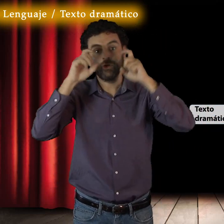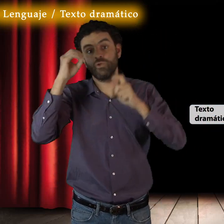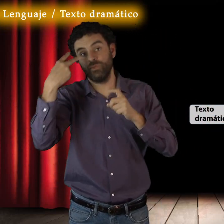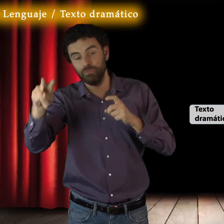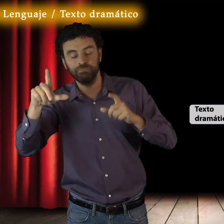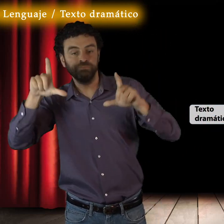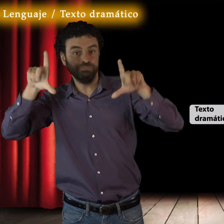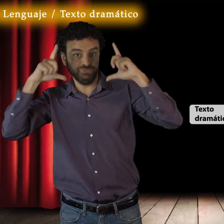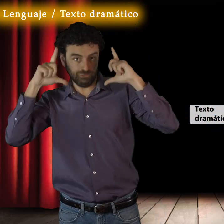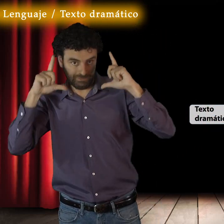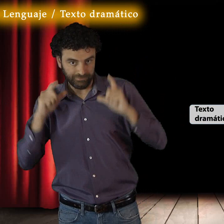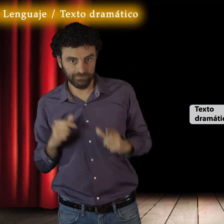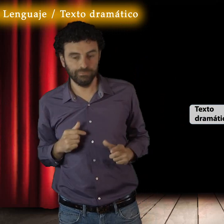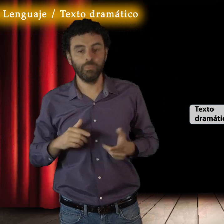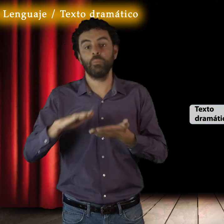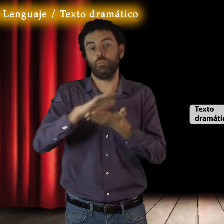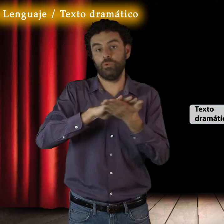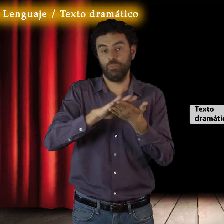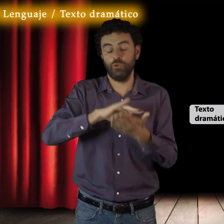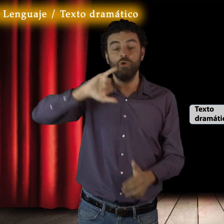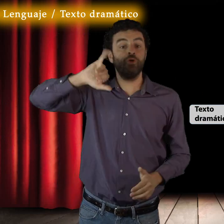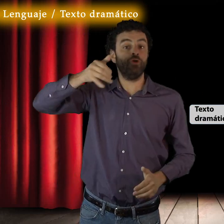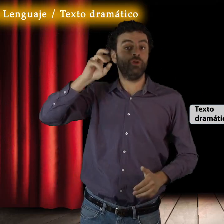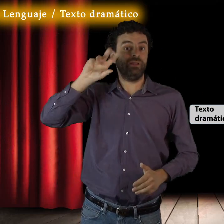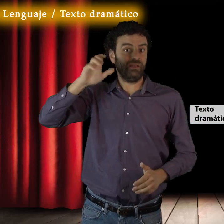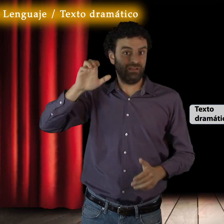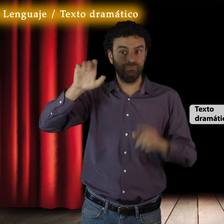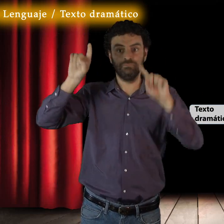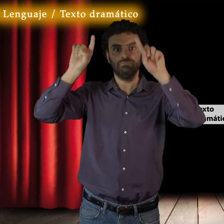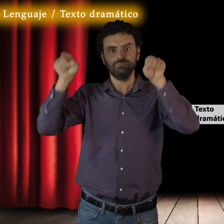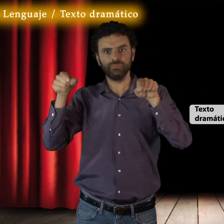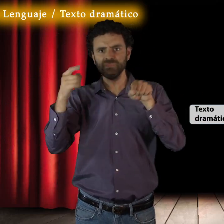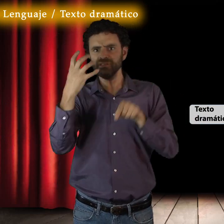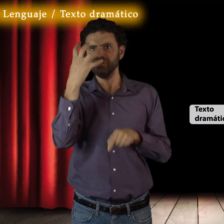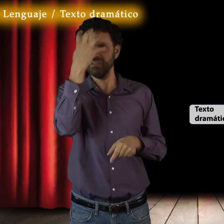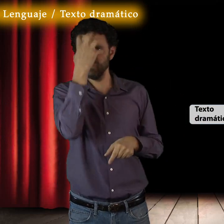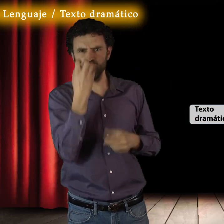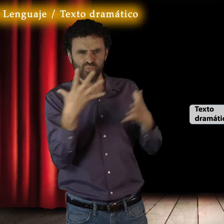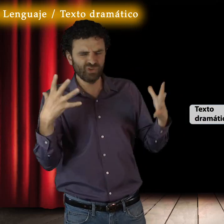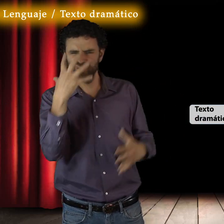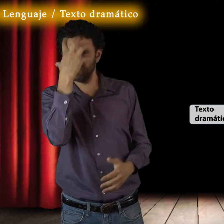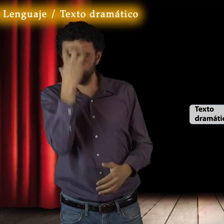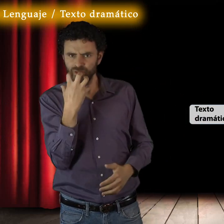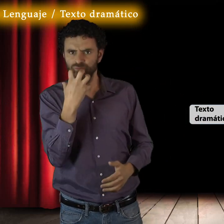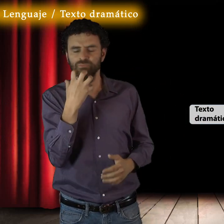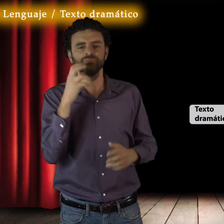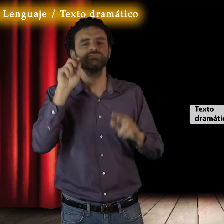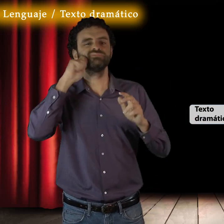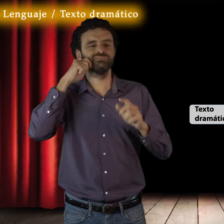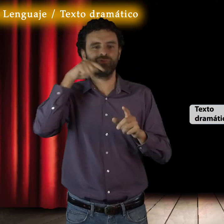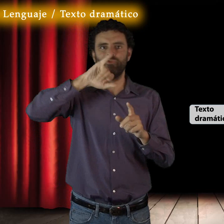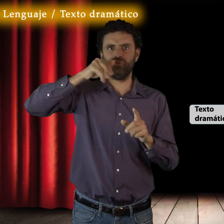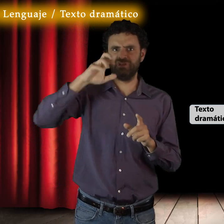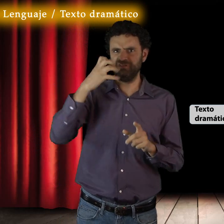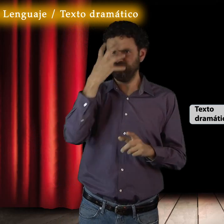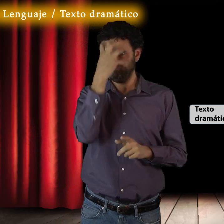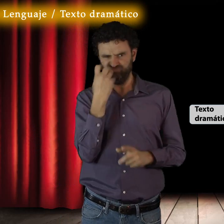B lenguaje gestual de los personajes ejemplo Jorge muy enojado siéntese